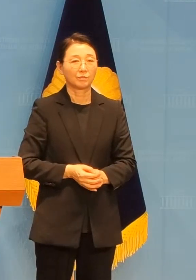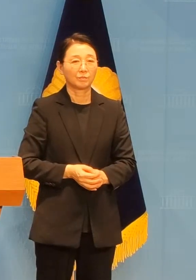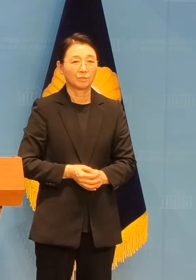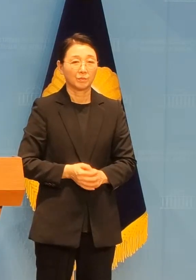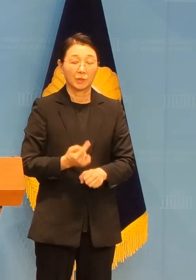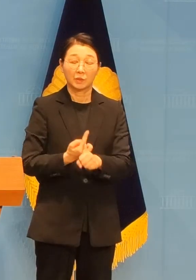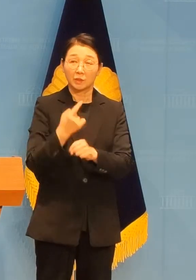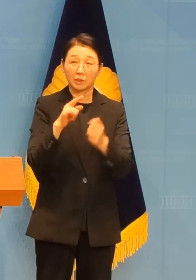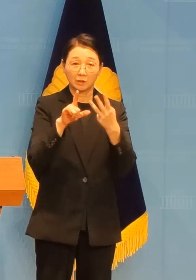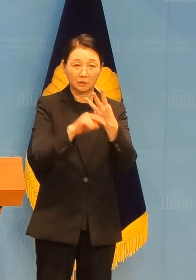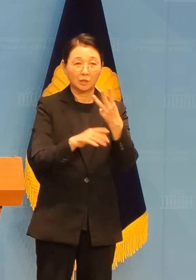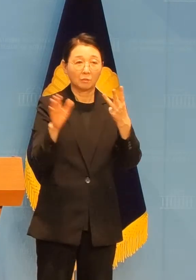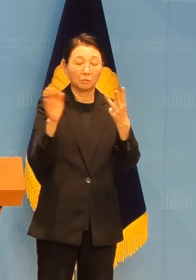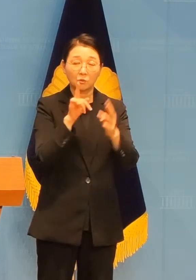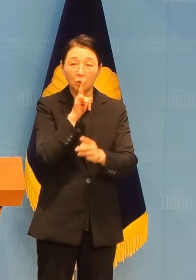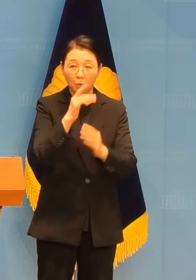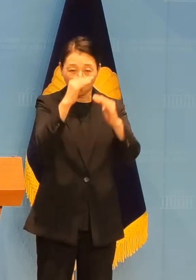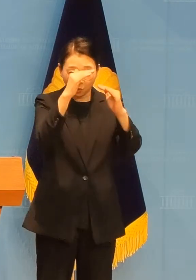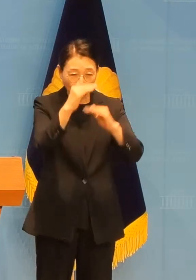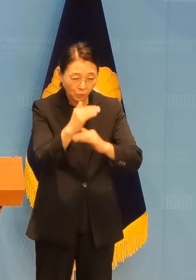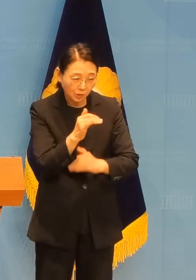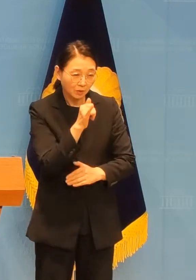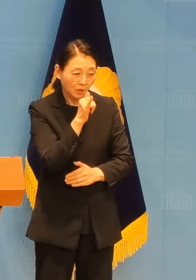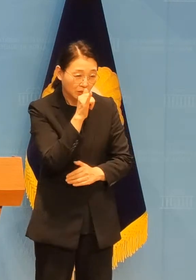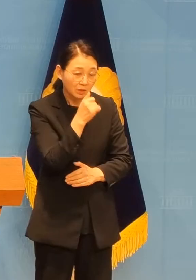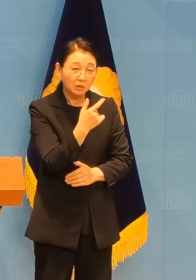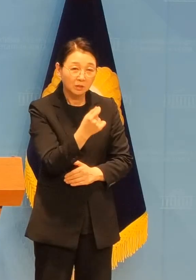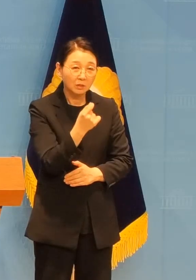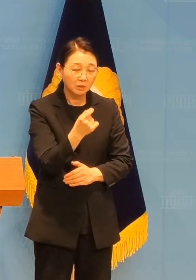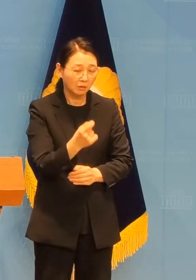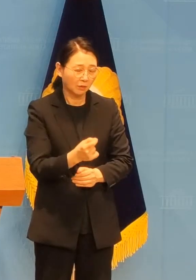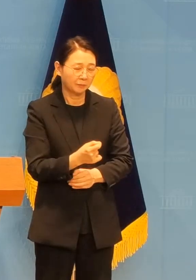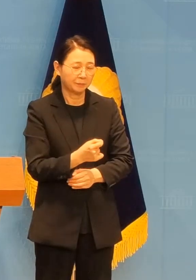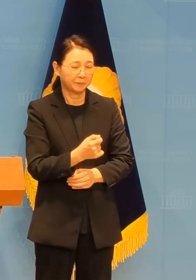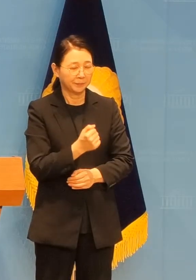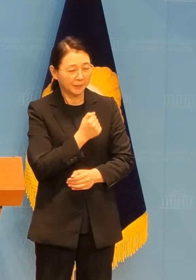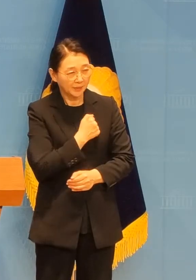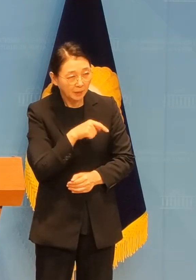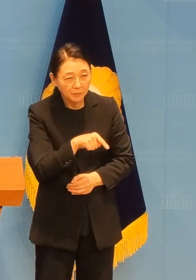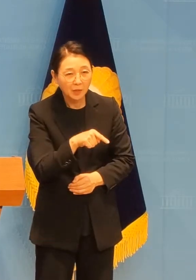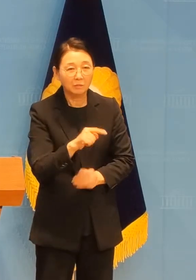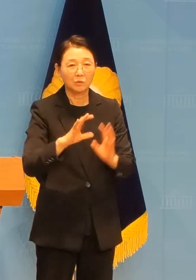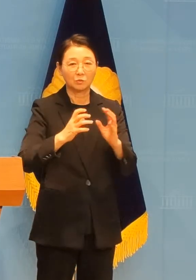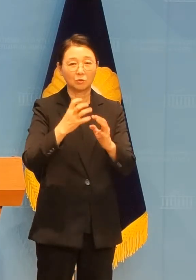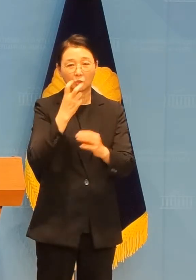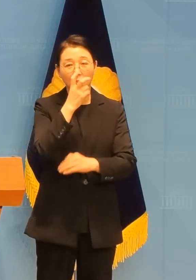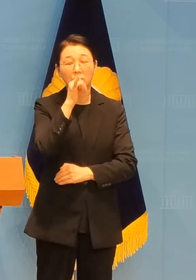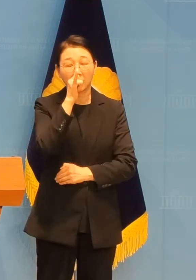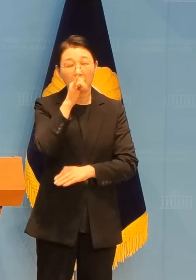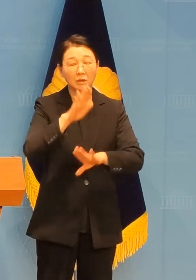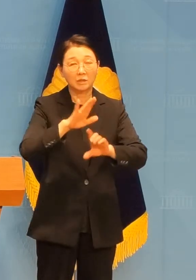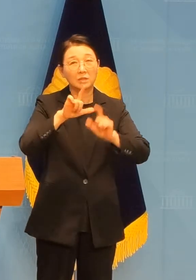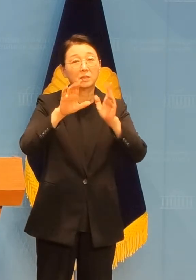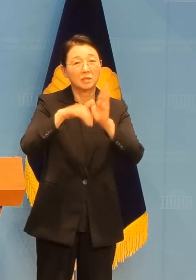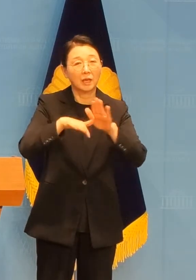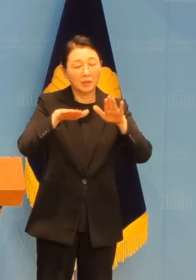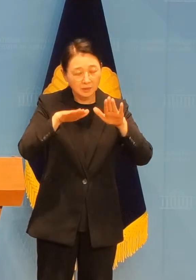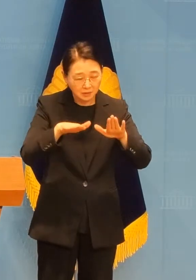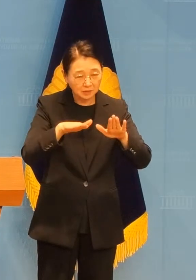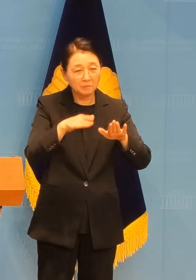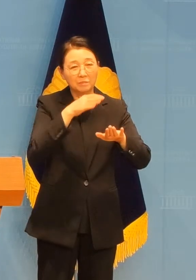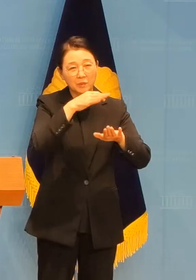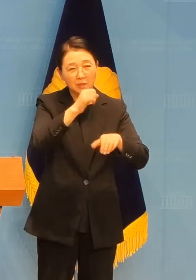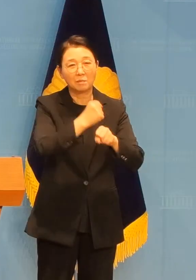작년 3월부터 이 보고서를 갖고 있었음에도 이 참담한 사실을 국정조사가 열리고 있는 현 시점에 와서야